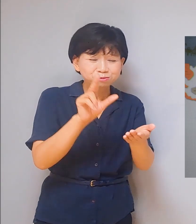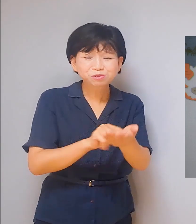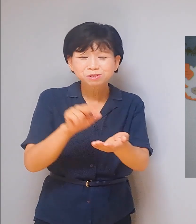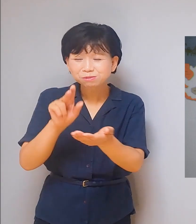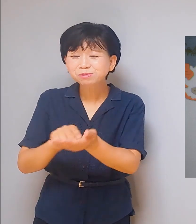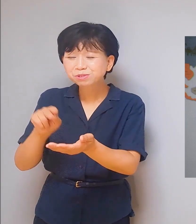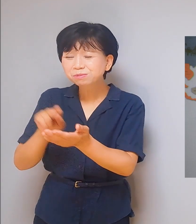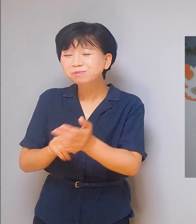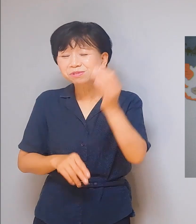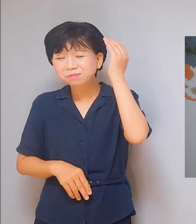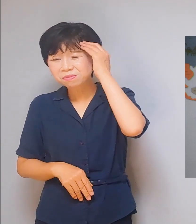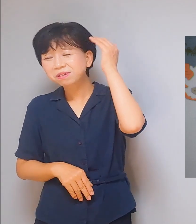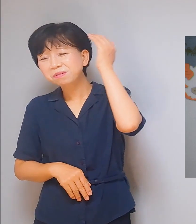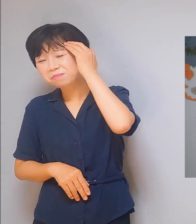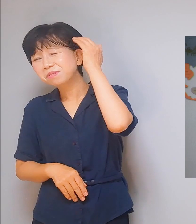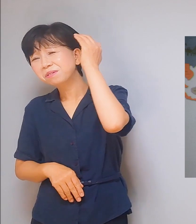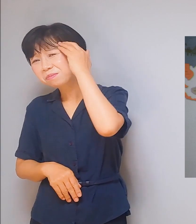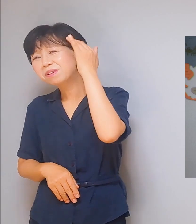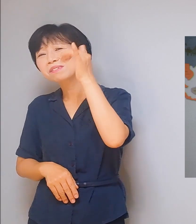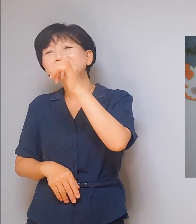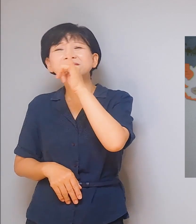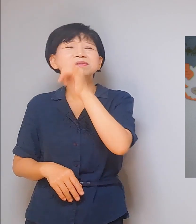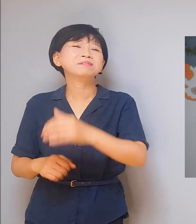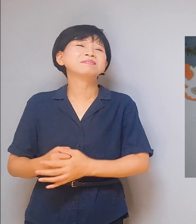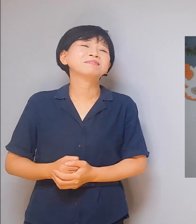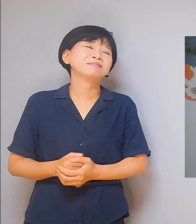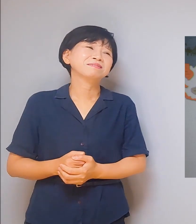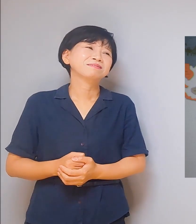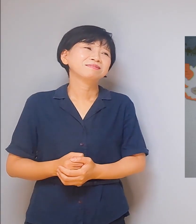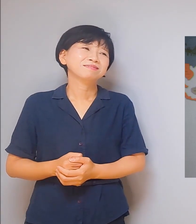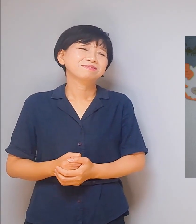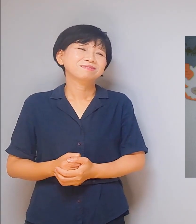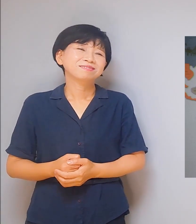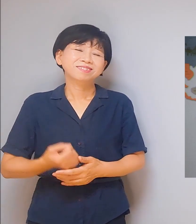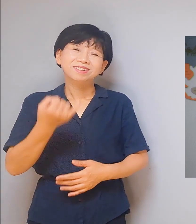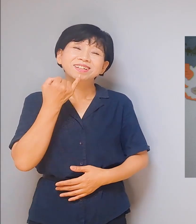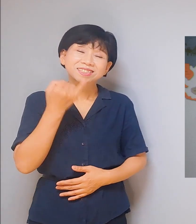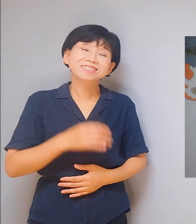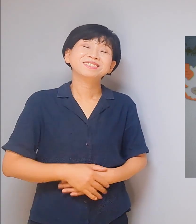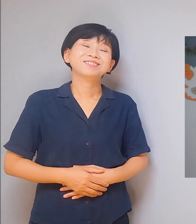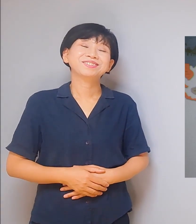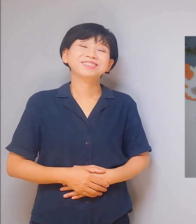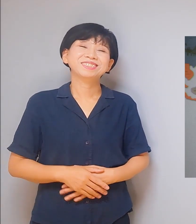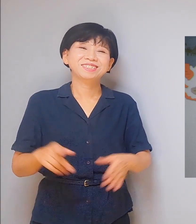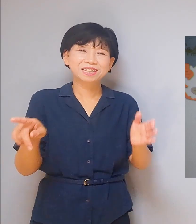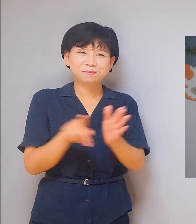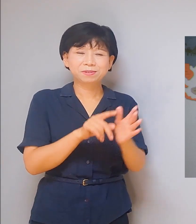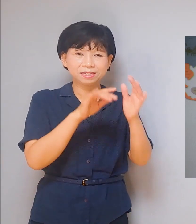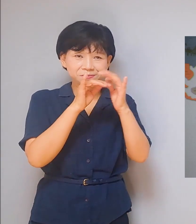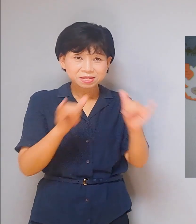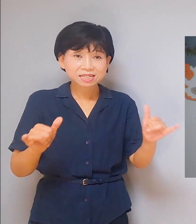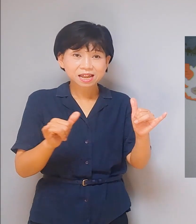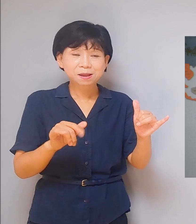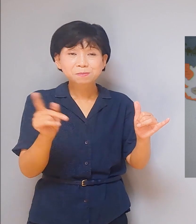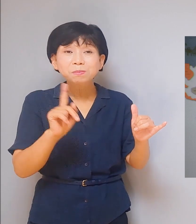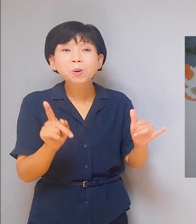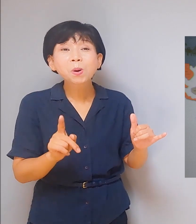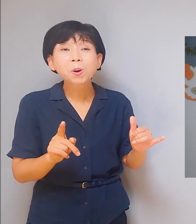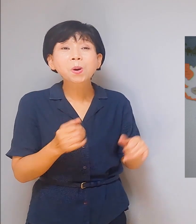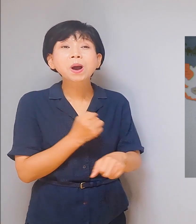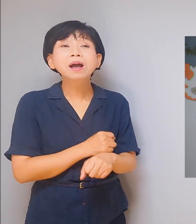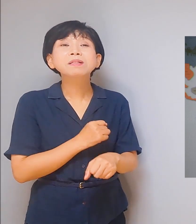만들고 있습니다. 성도 여러분, 그래도 괜찮습니다. 우리 믿음의 사람들은 뭐 하면